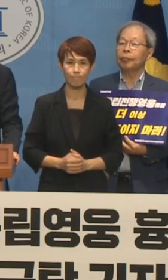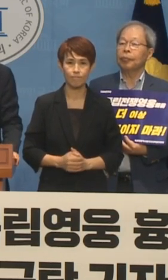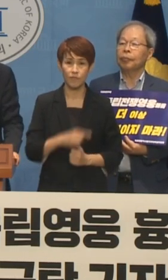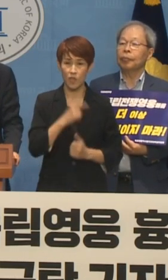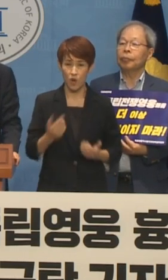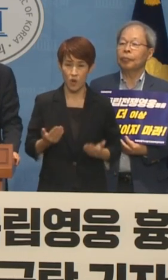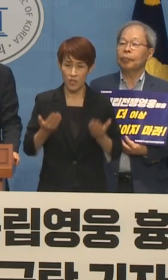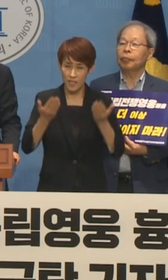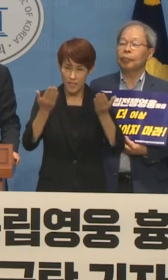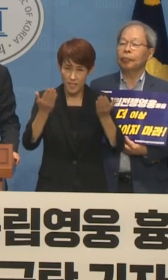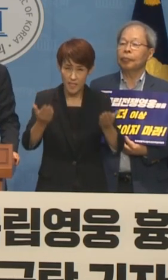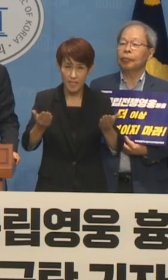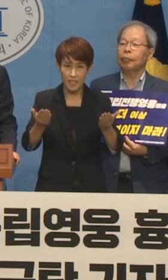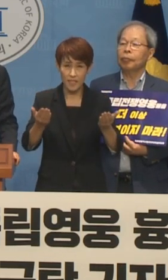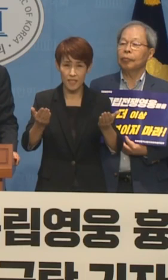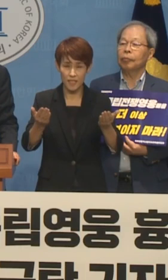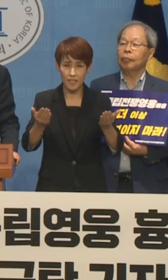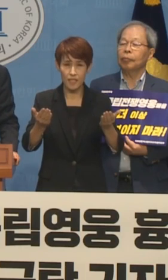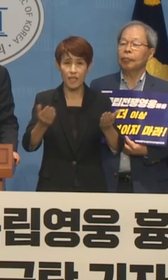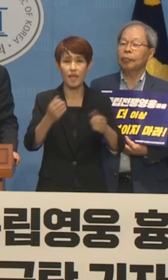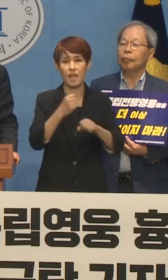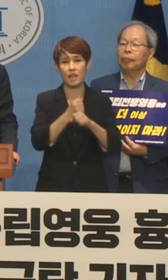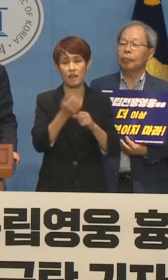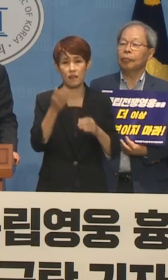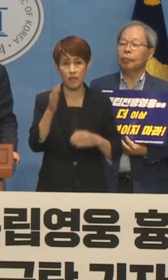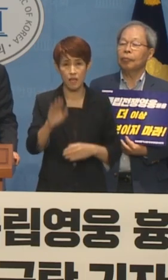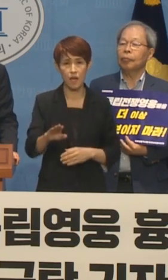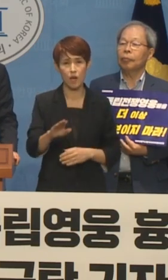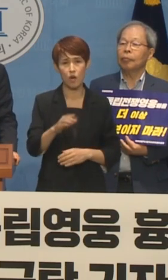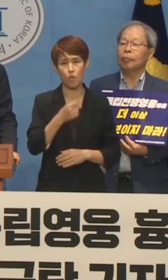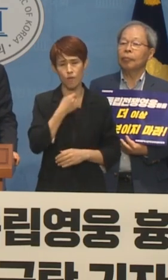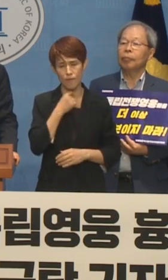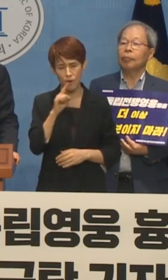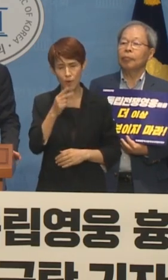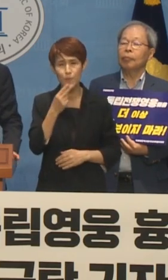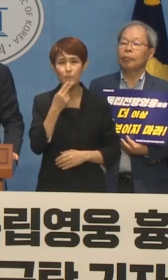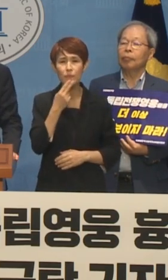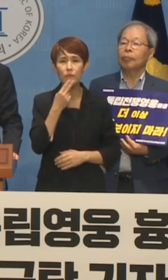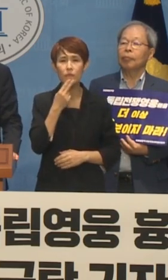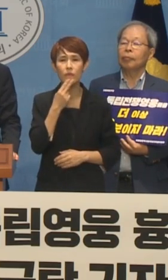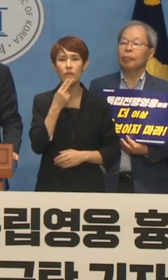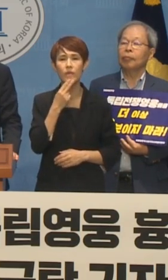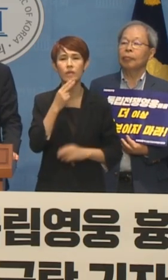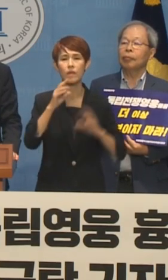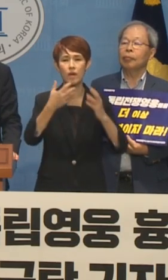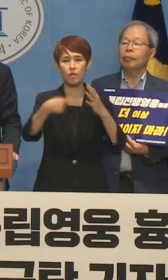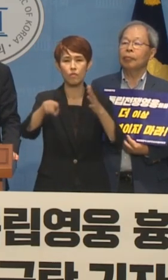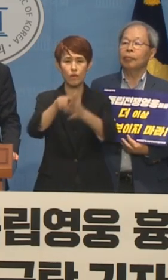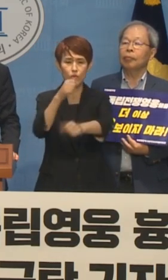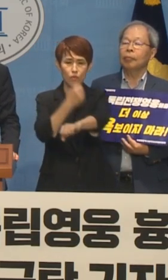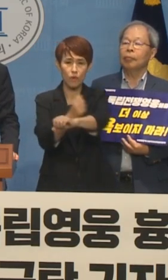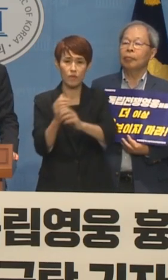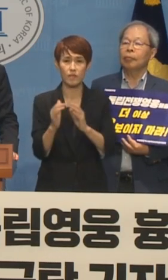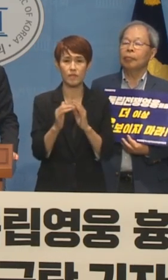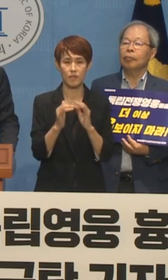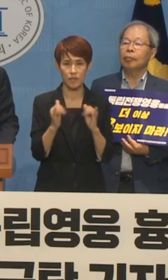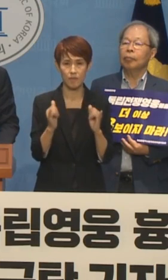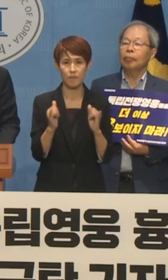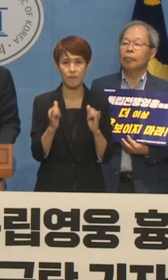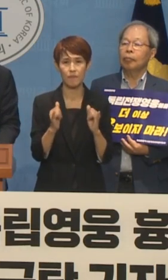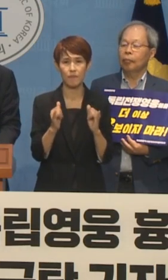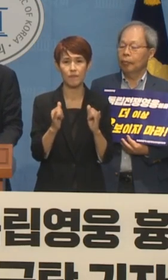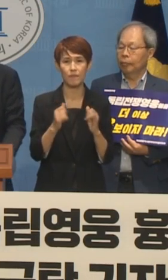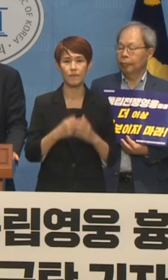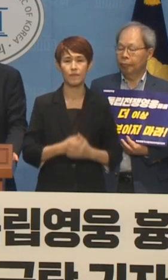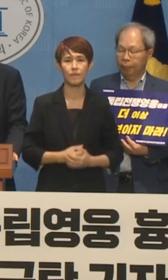헌신은 무한했지만 바란 대가는 아무것도 없었던 사람들의 이야기 소설 범도를 쓴 작가